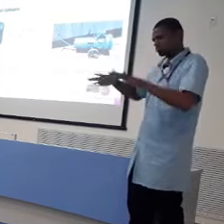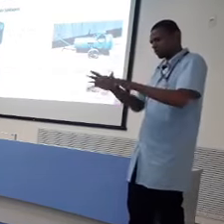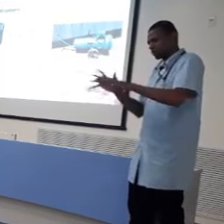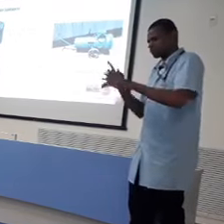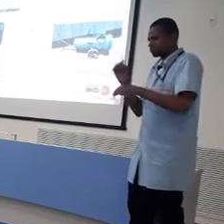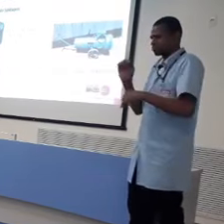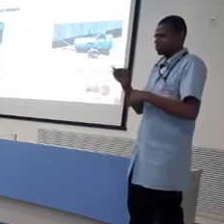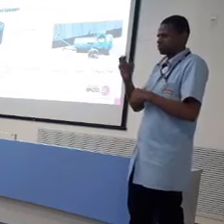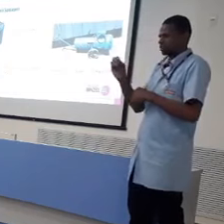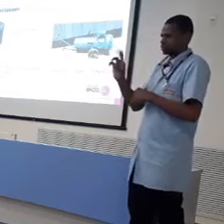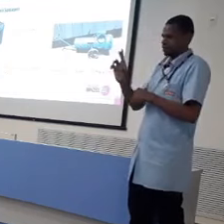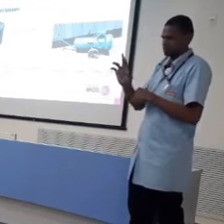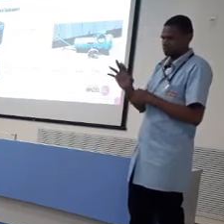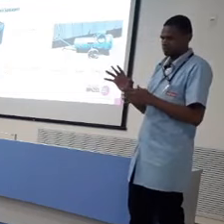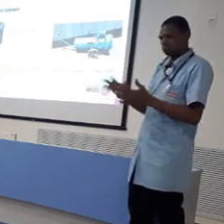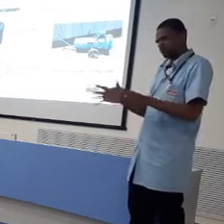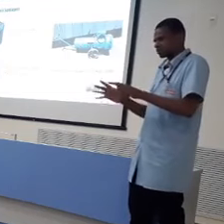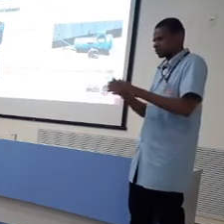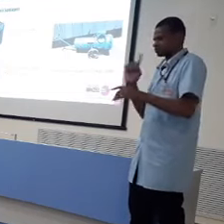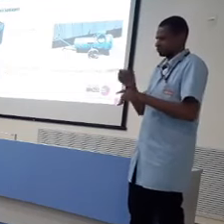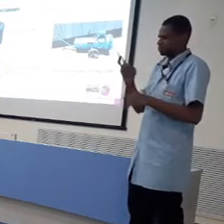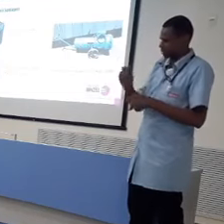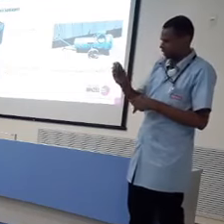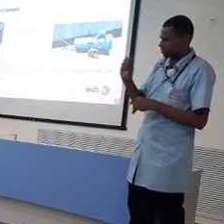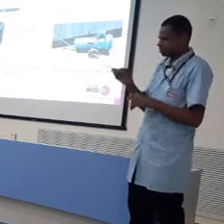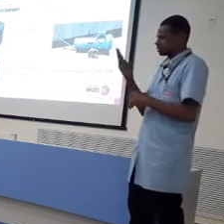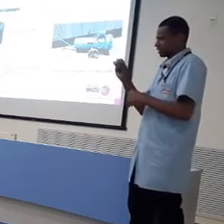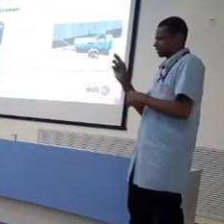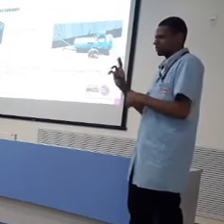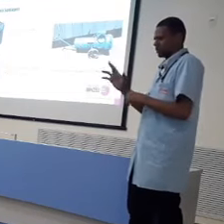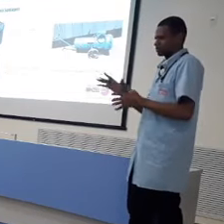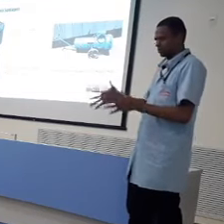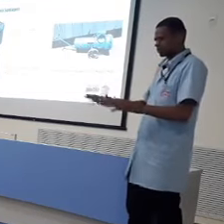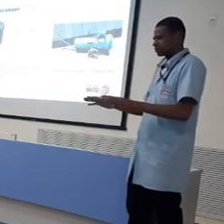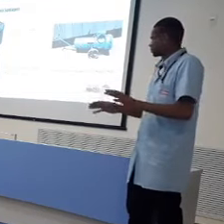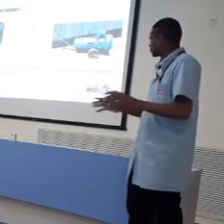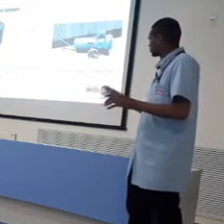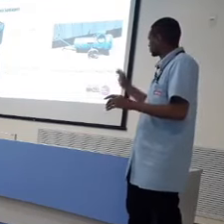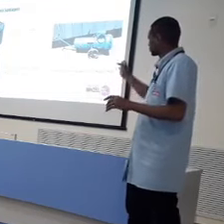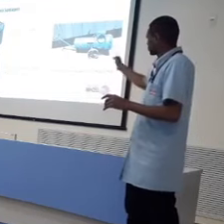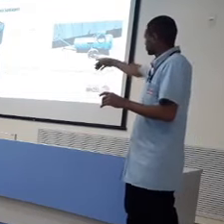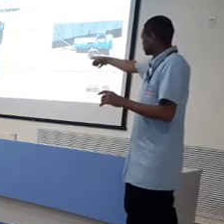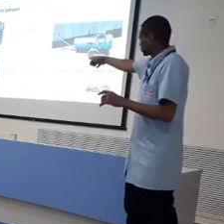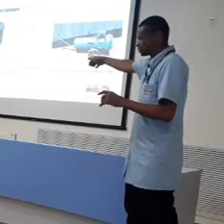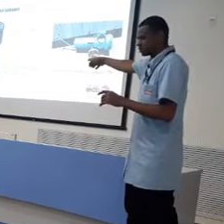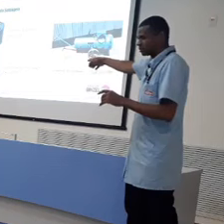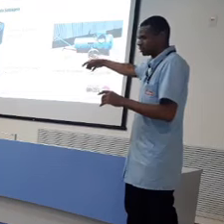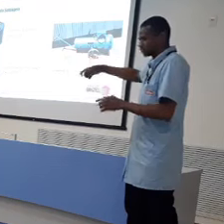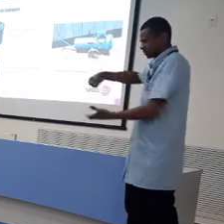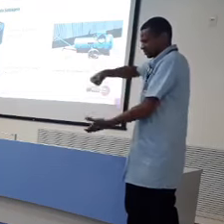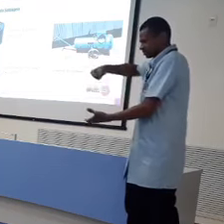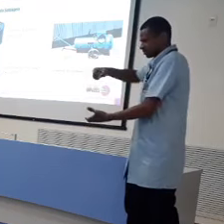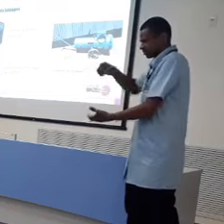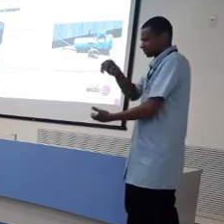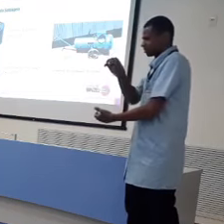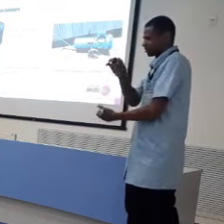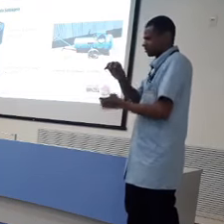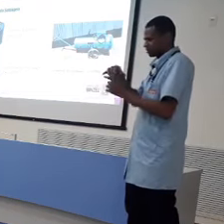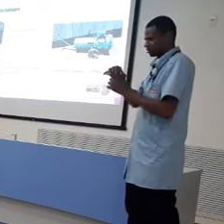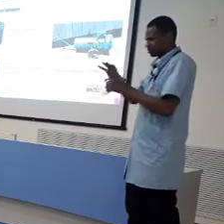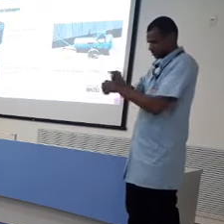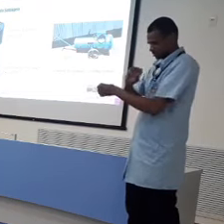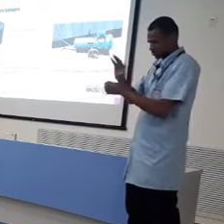de uns R$ 1.200, R$ 1.300 de inversora. Quanto que um transformador? Por volta de uns R$ 400, R$ 500.